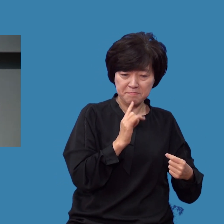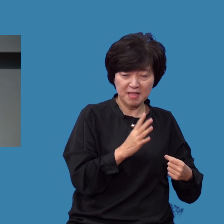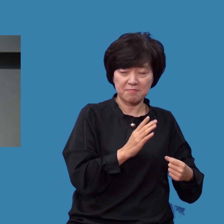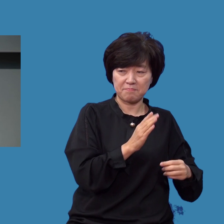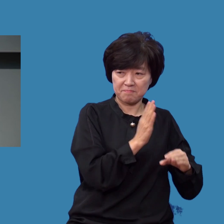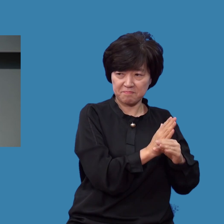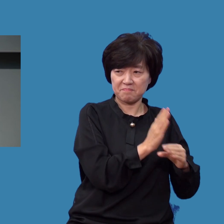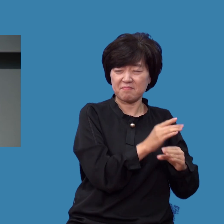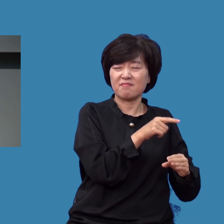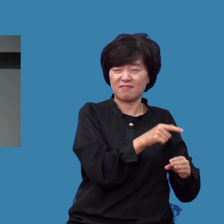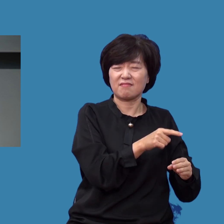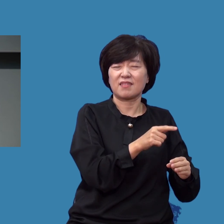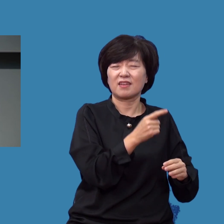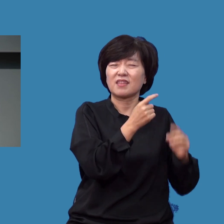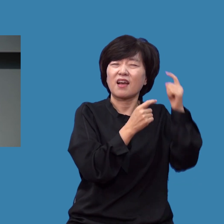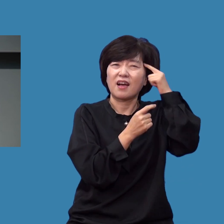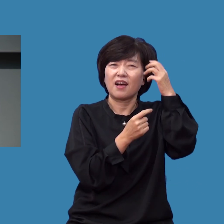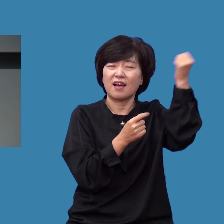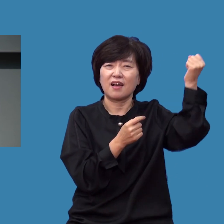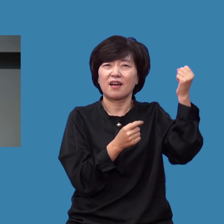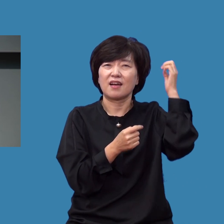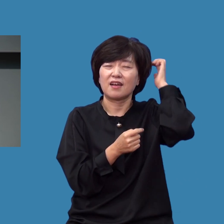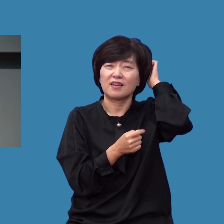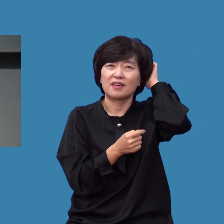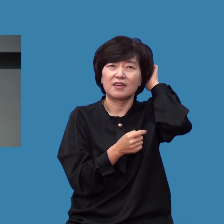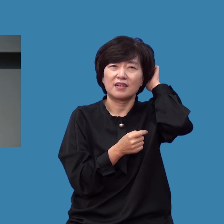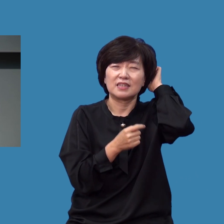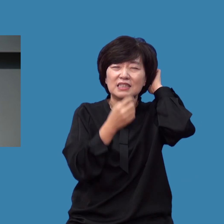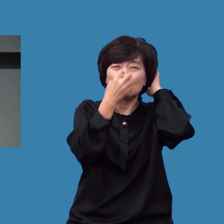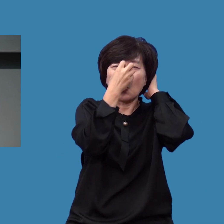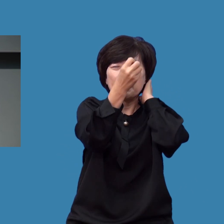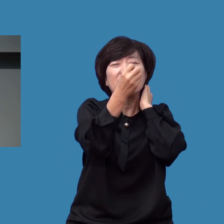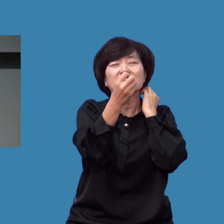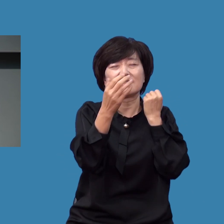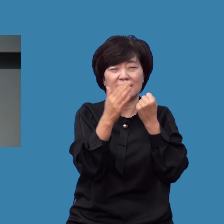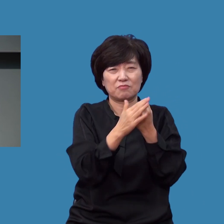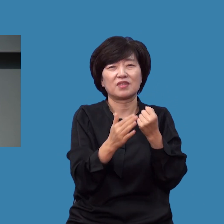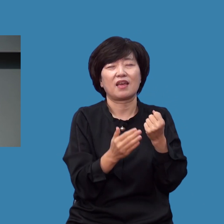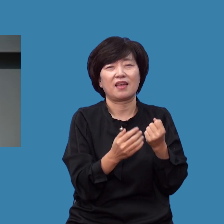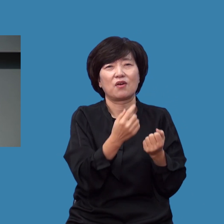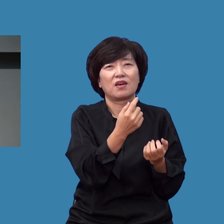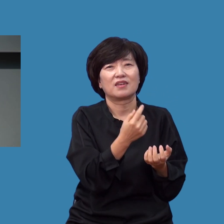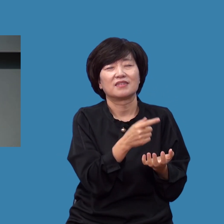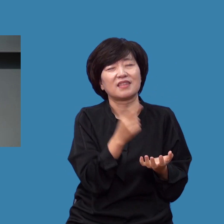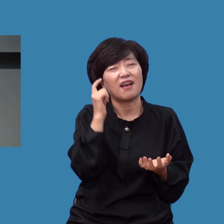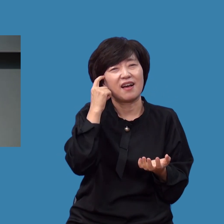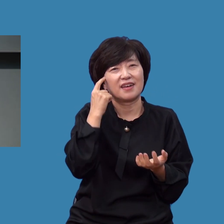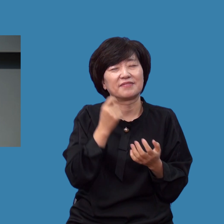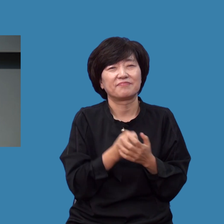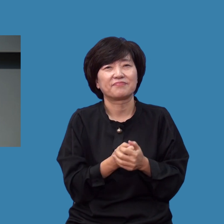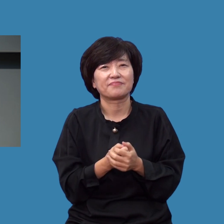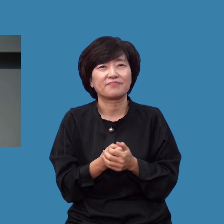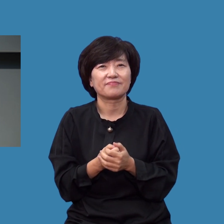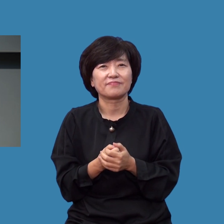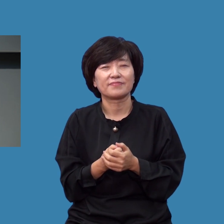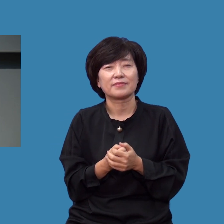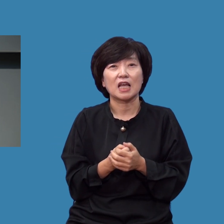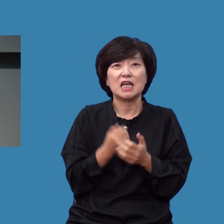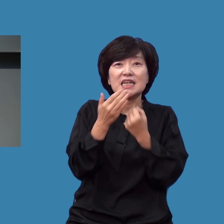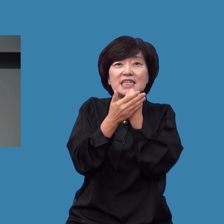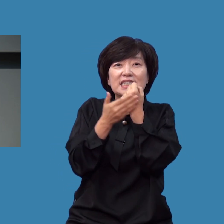크리스천이티야. 합리화를 하고 싶은 그 교만에서부터 온 거 아니겠습니까? 그래서 여러분, 이런 은사들을